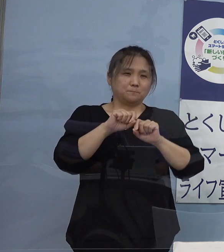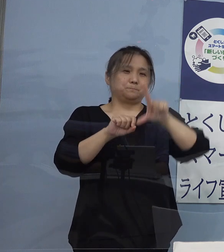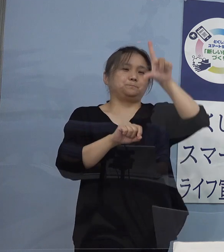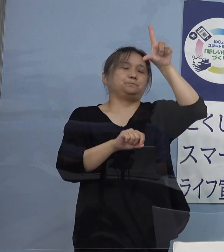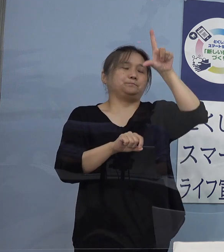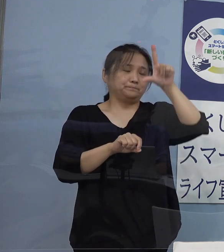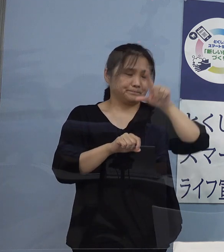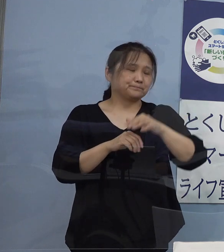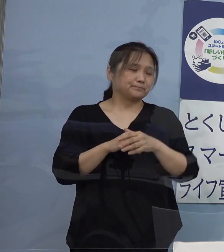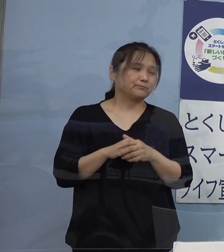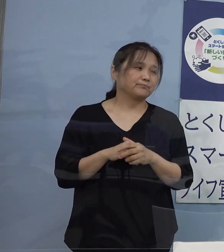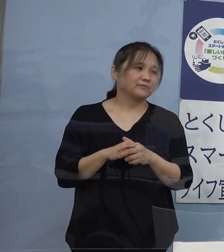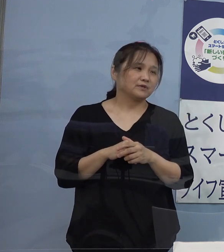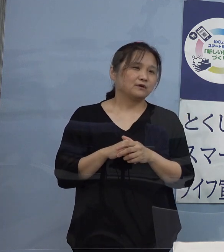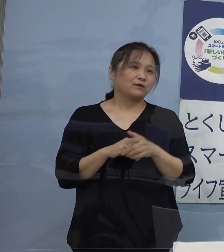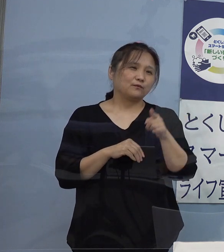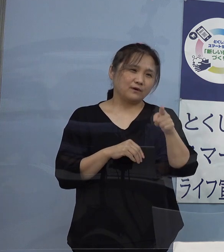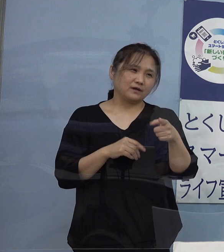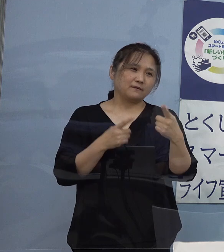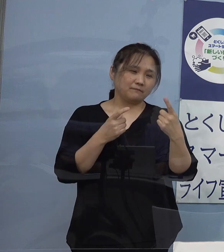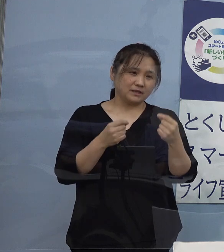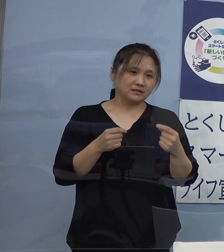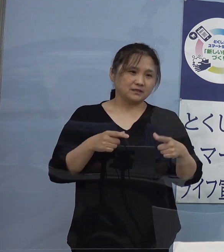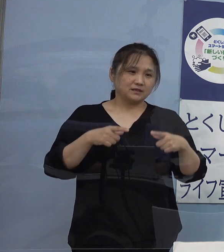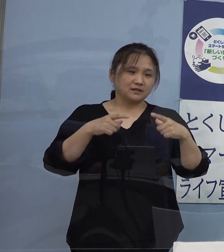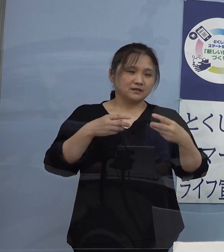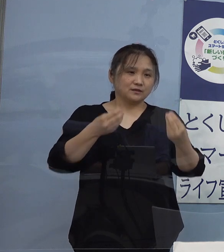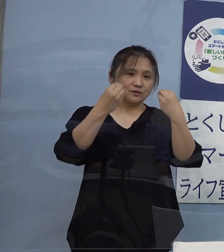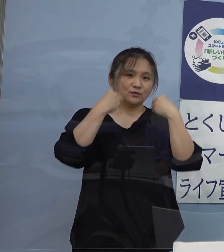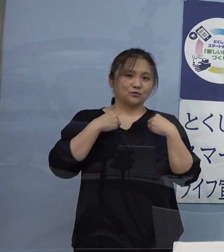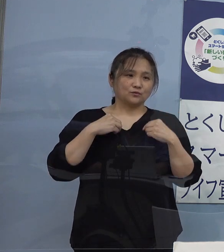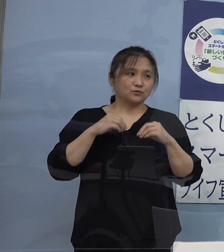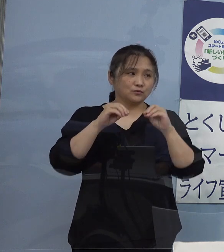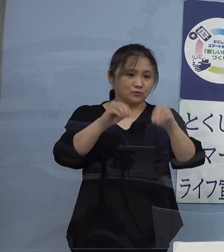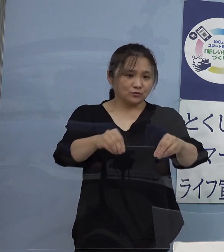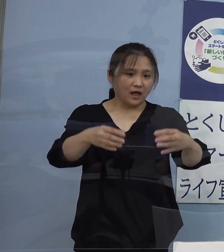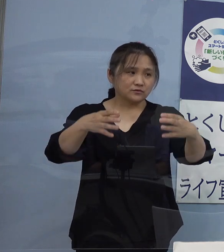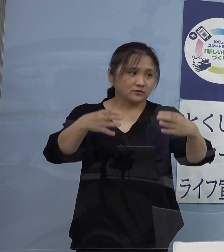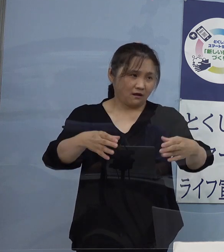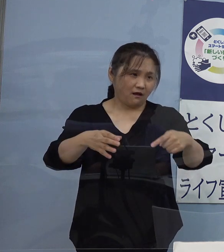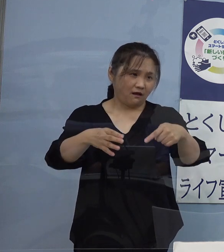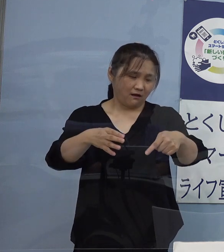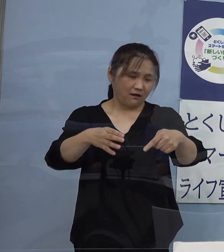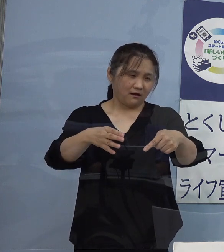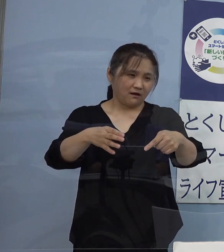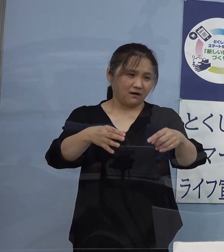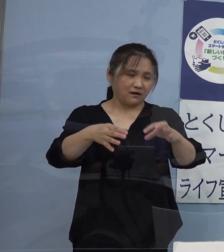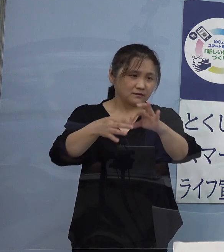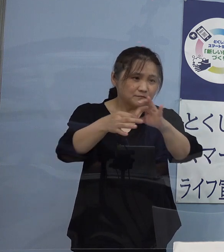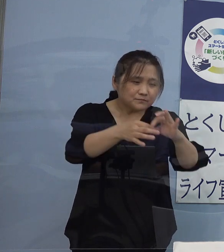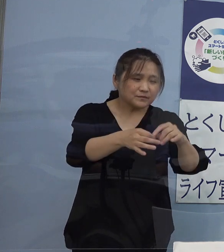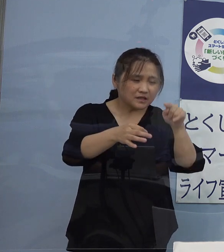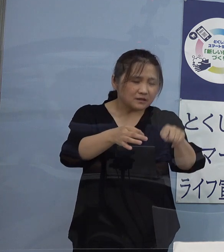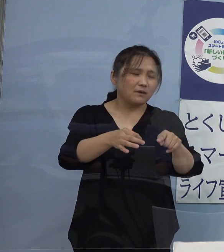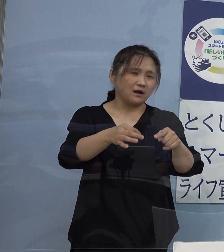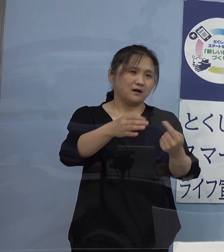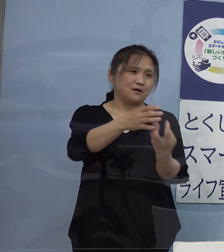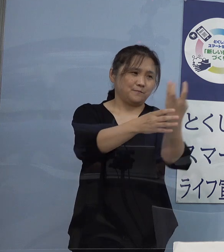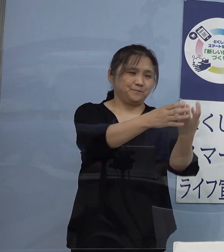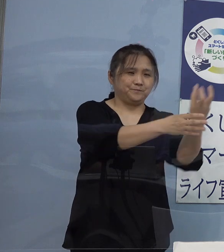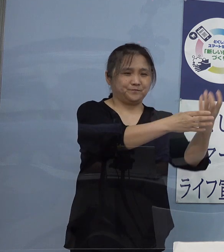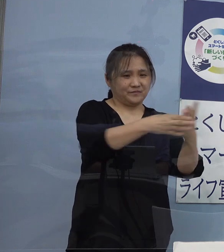ということなんですが、これもやはりクラスターに伴う、でしかも全国で非常に多く今、多発